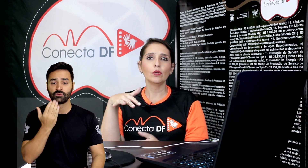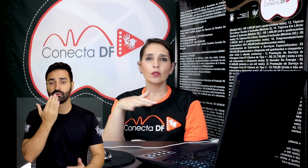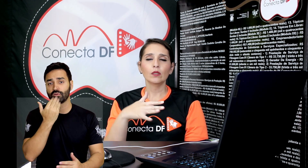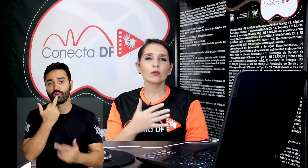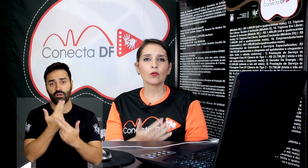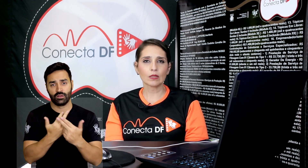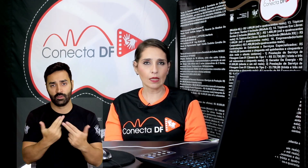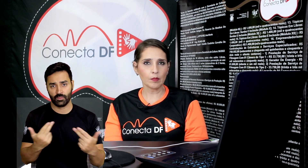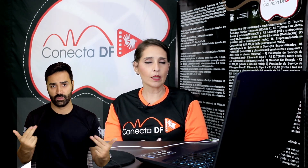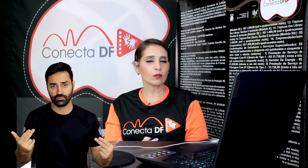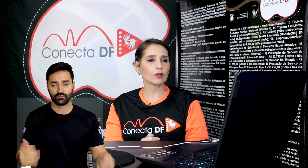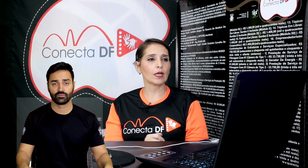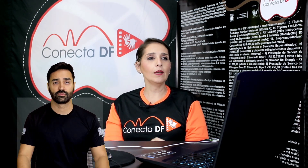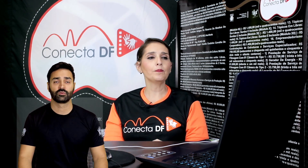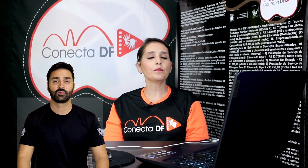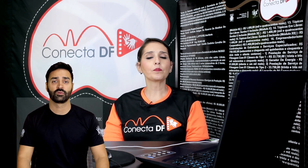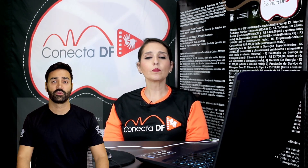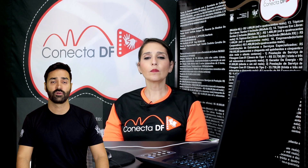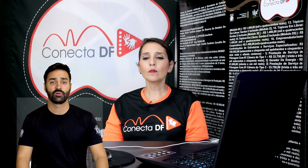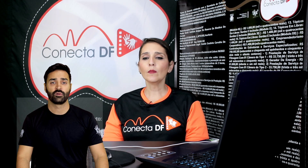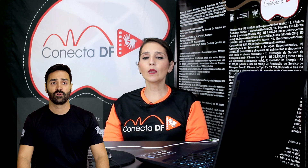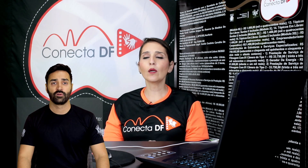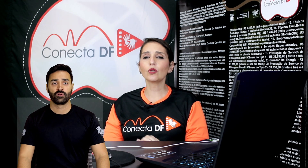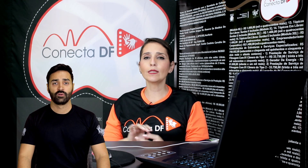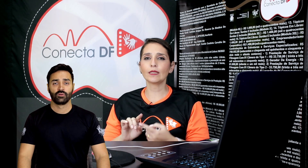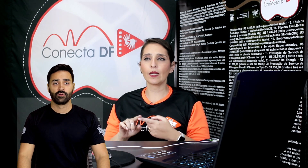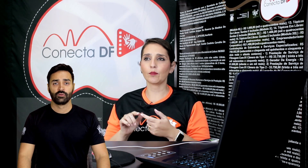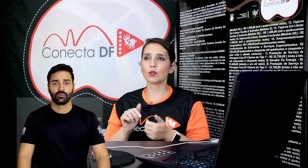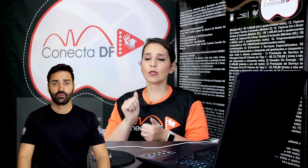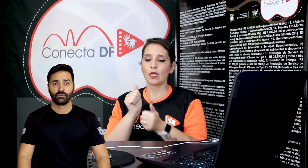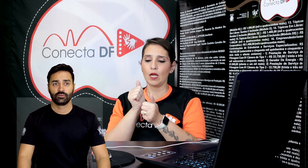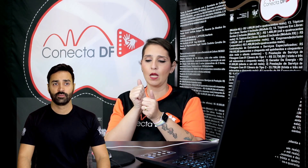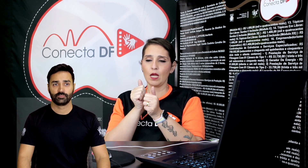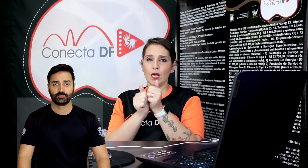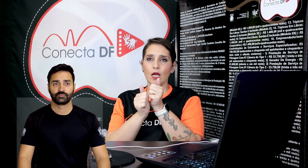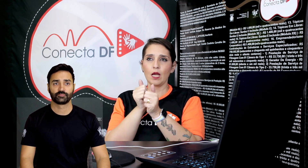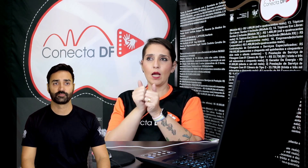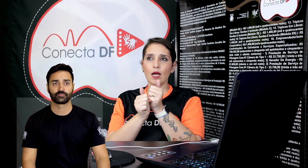dentro dos alimentos, né? Então, nós temos